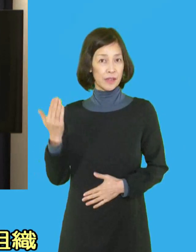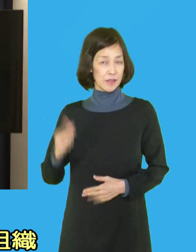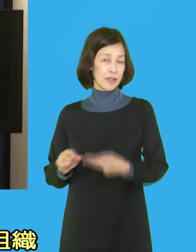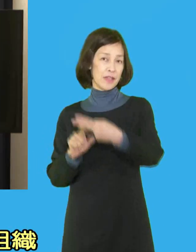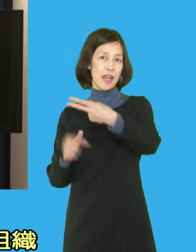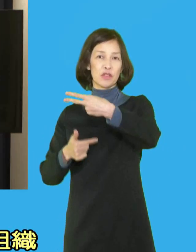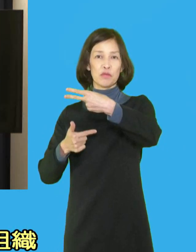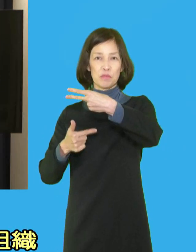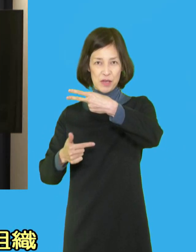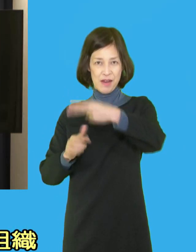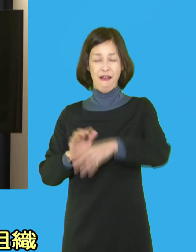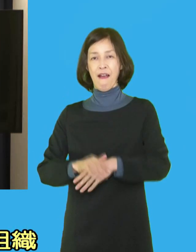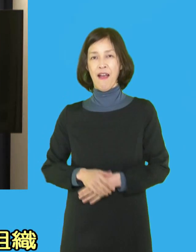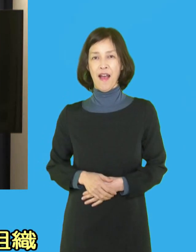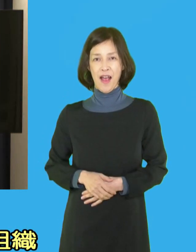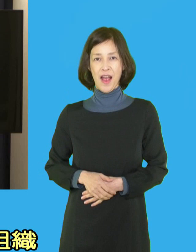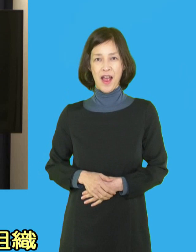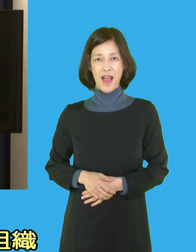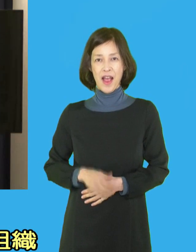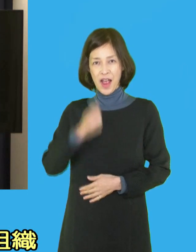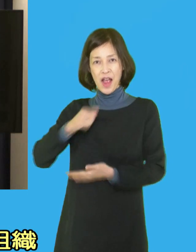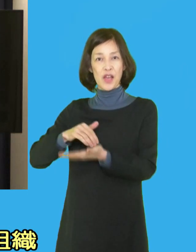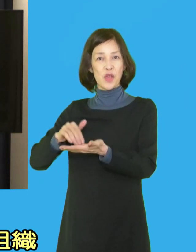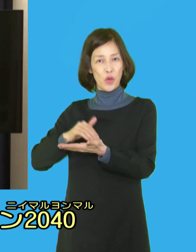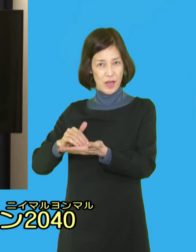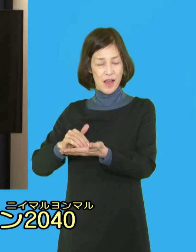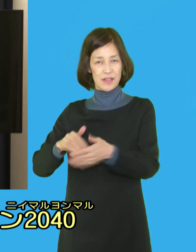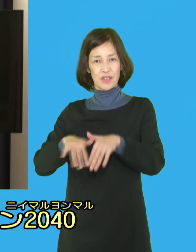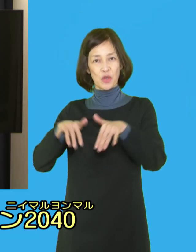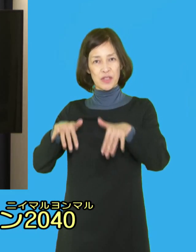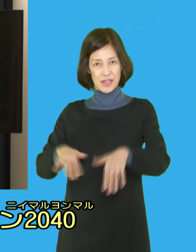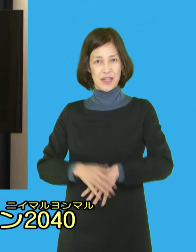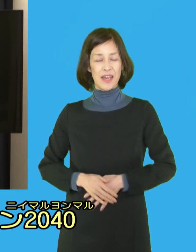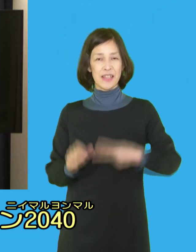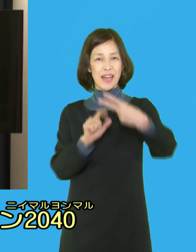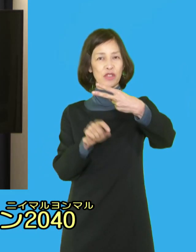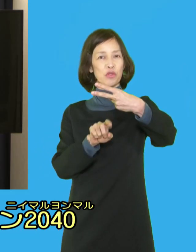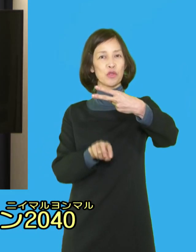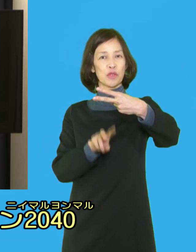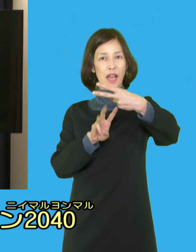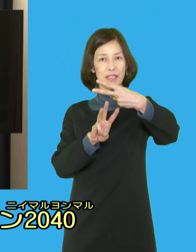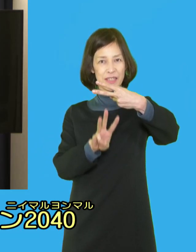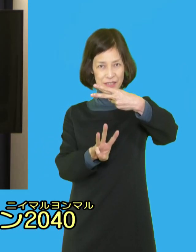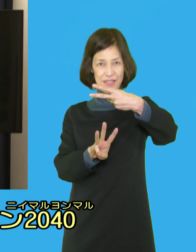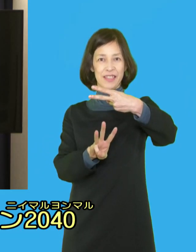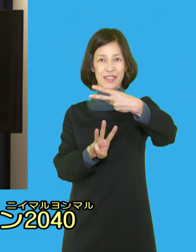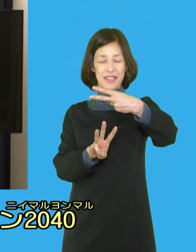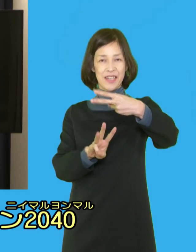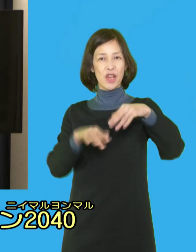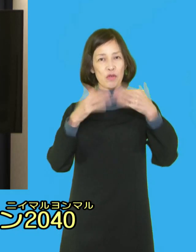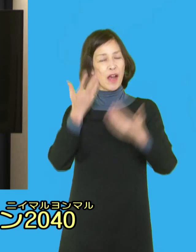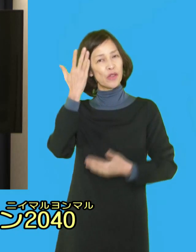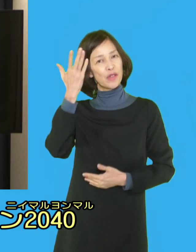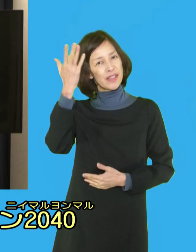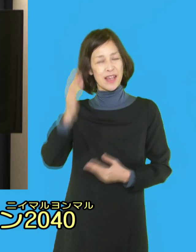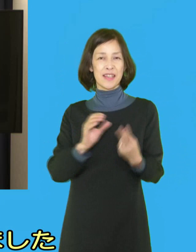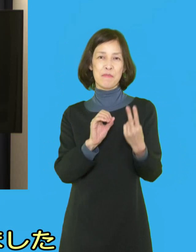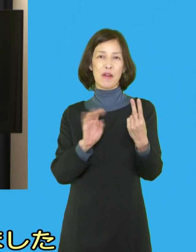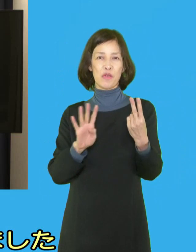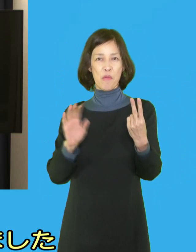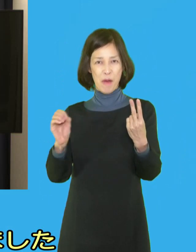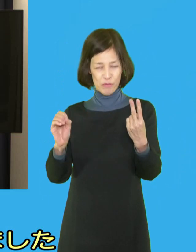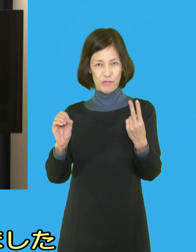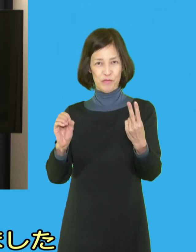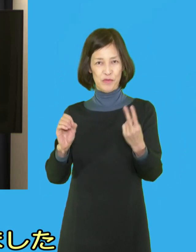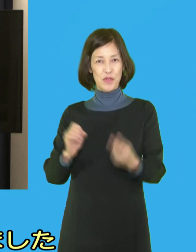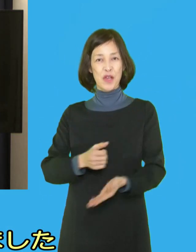2月6日に予算と組織、そして2月13日にグランドデザイン2040、そして酒井財務戦略を